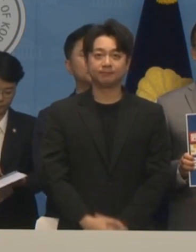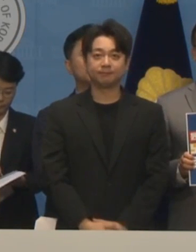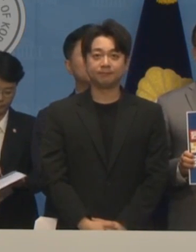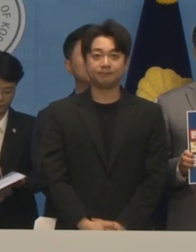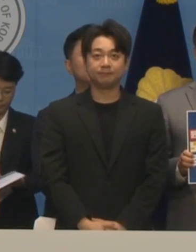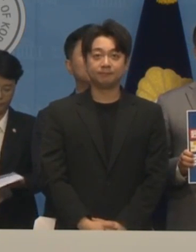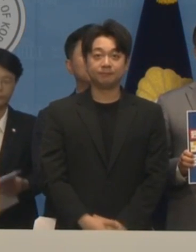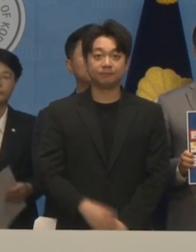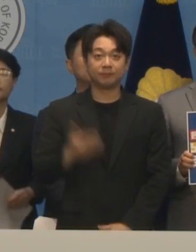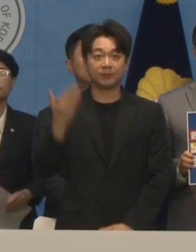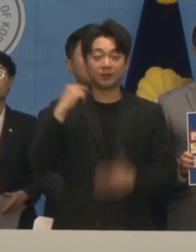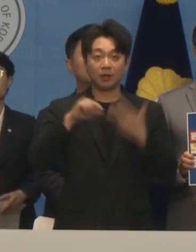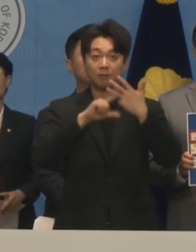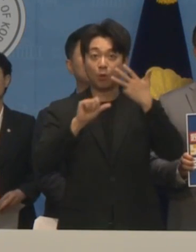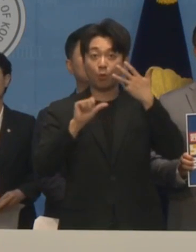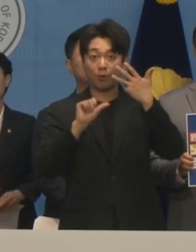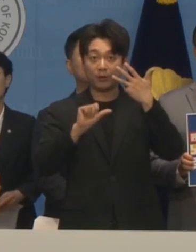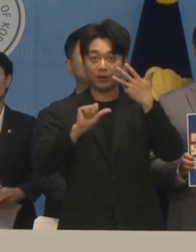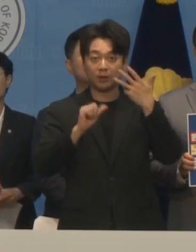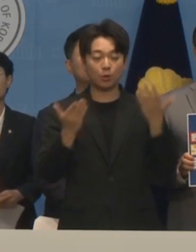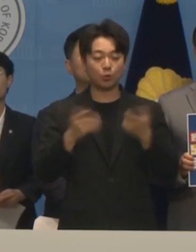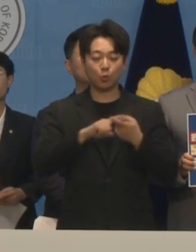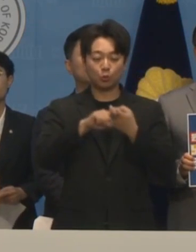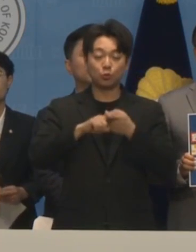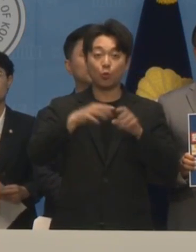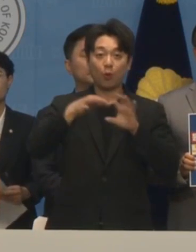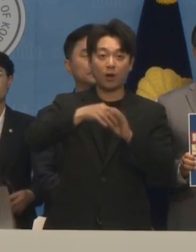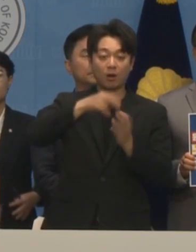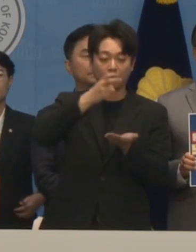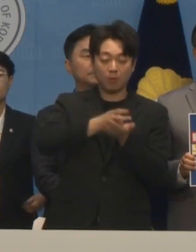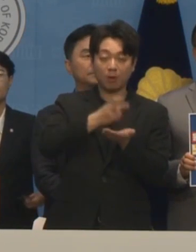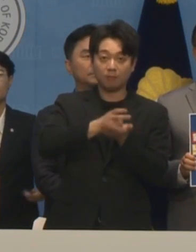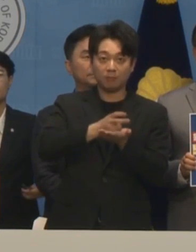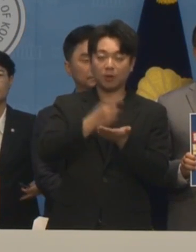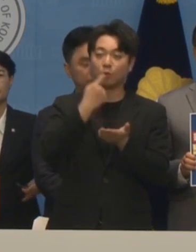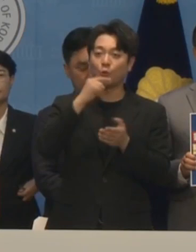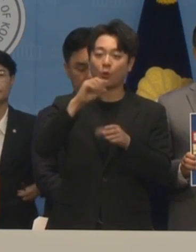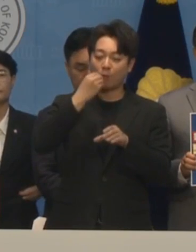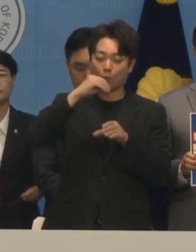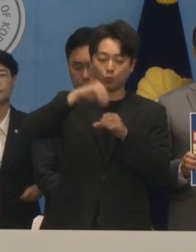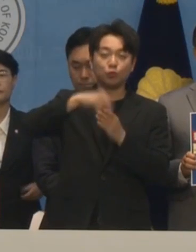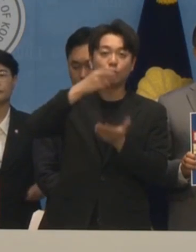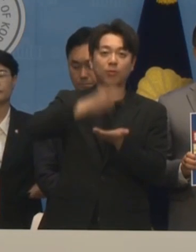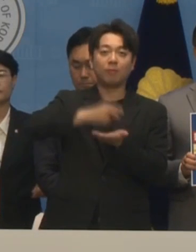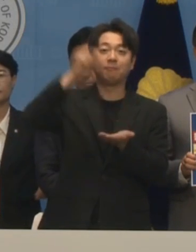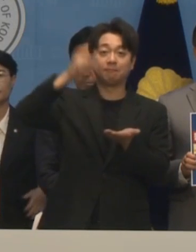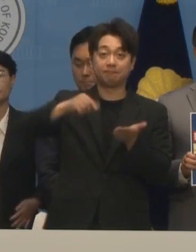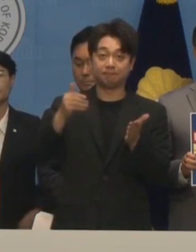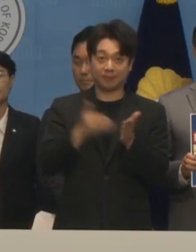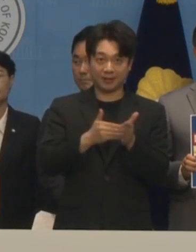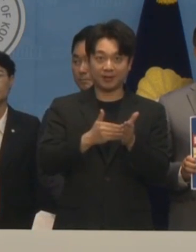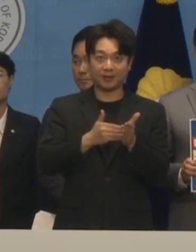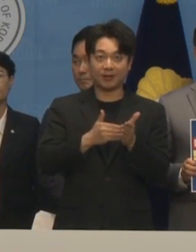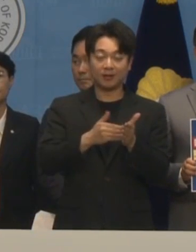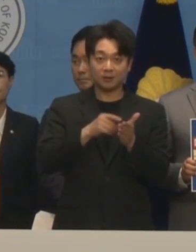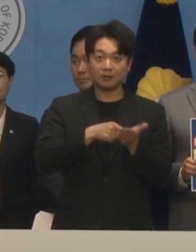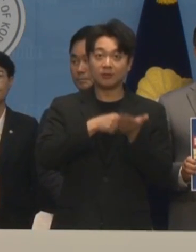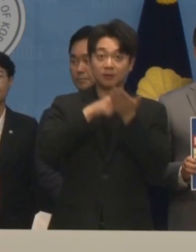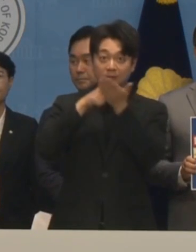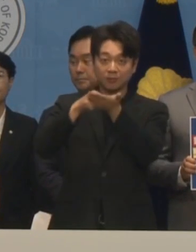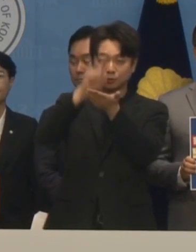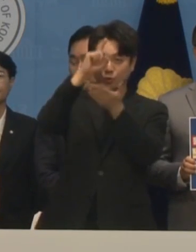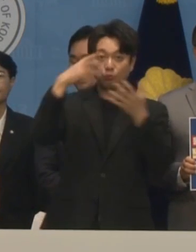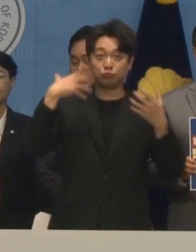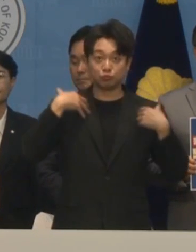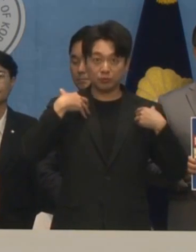지난 5일 국회는 노동조합 및 노동관계조정법 2, 3조 개정안 일명 노란봉투법을 통과시켰습니다. 법안은 통과 후 곧바로 정부로